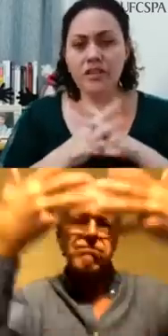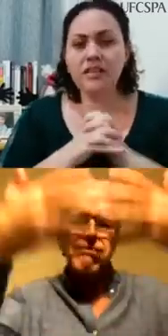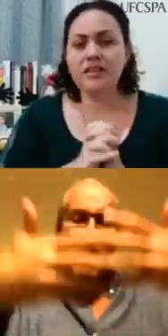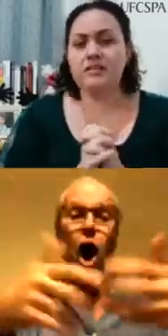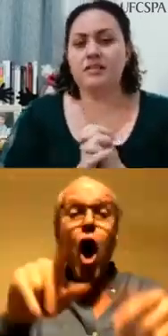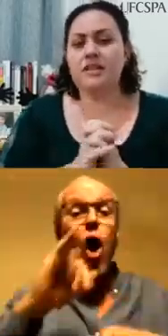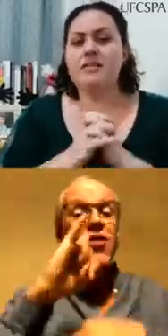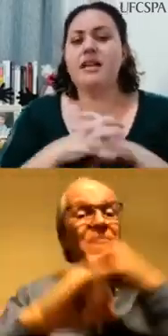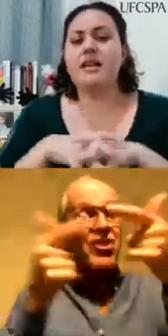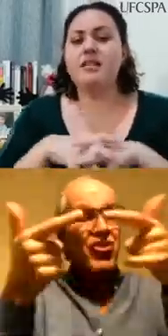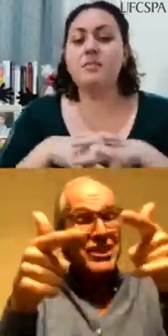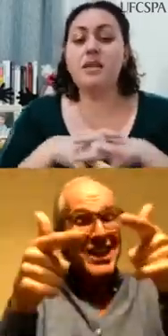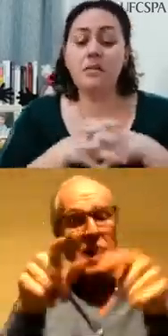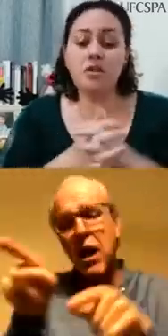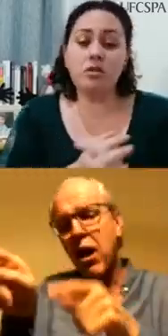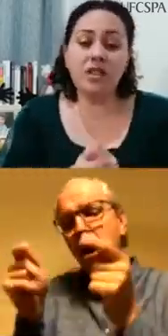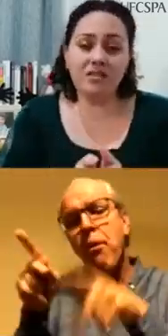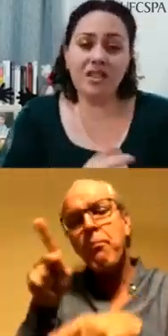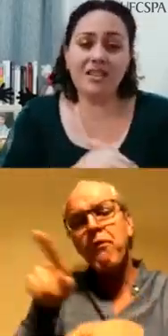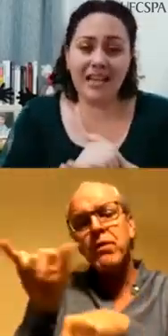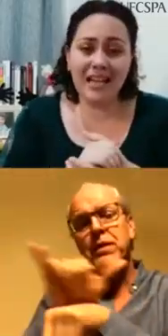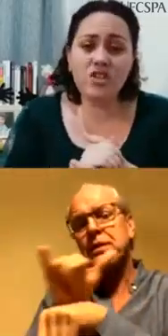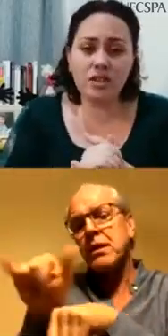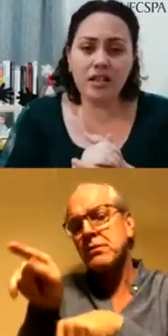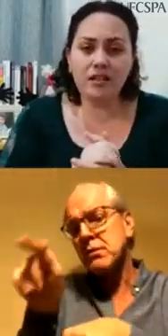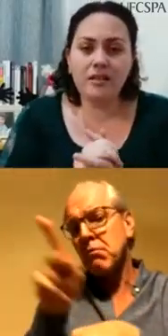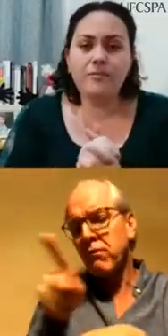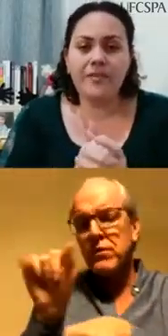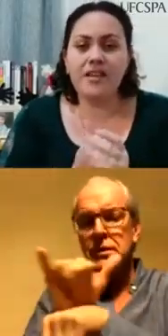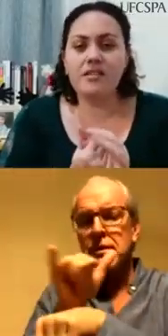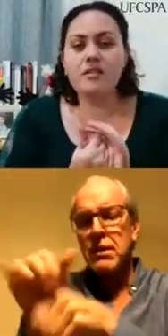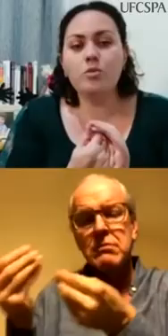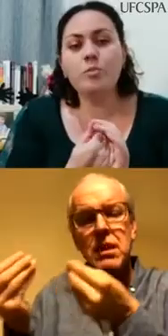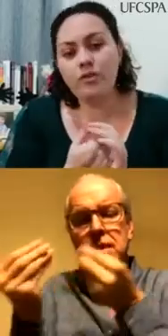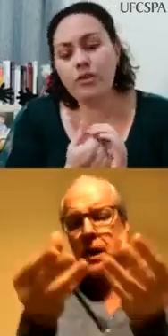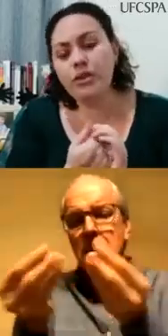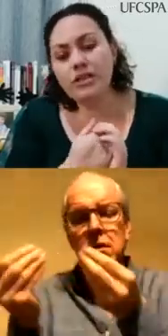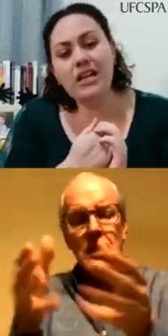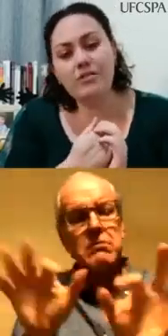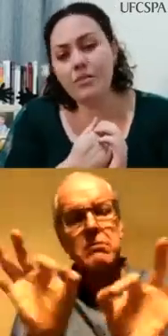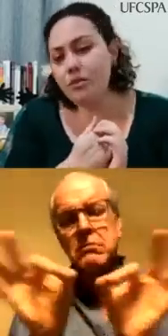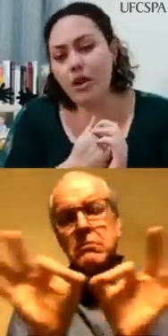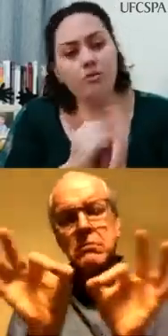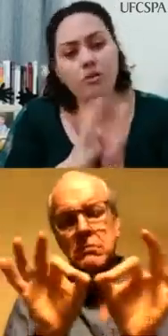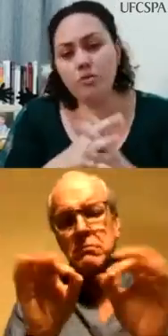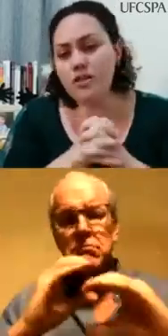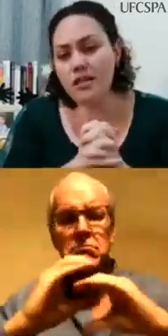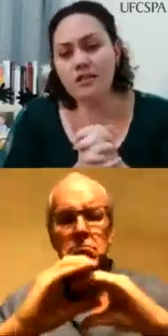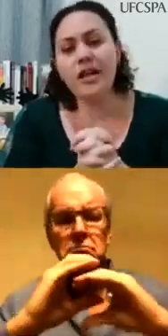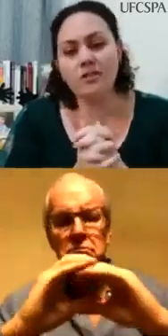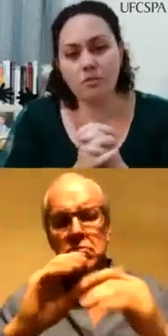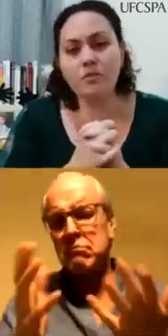professor, né? Aqueles, principalmente que não têm internet, né? Esses, o professor ele deve procurar algum